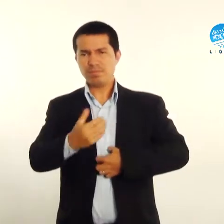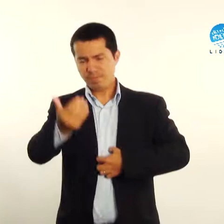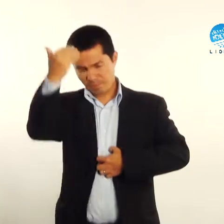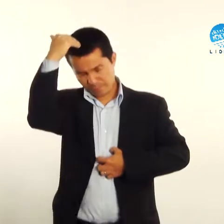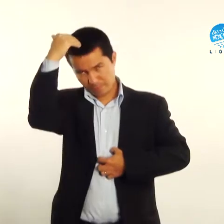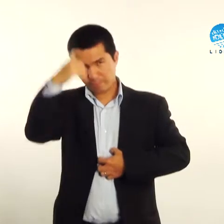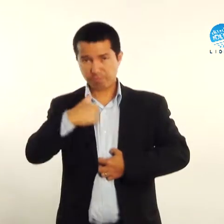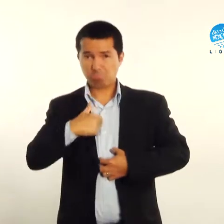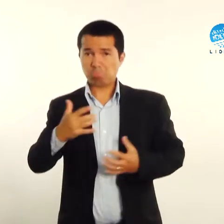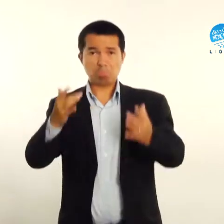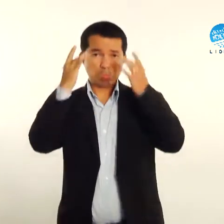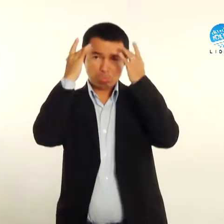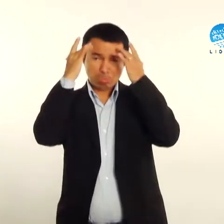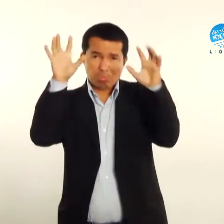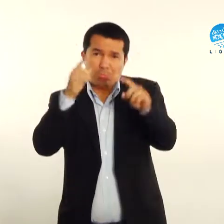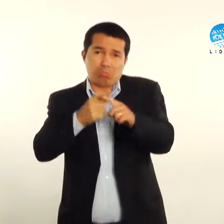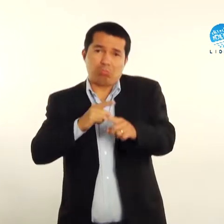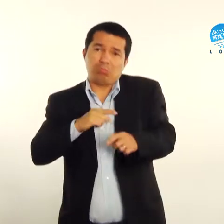me impele a fazer, mas eu não sei explicar.